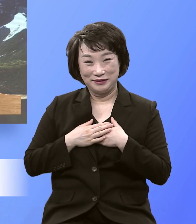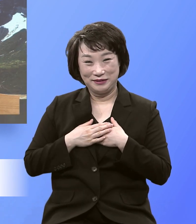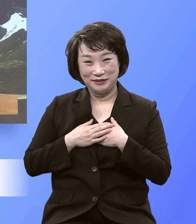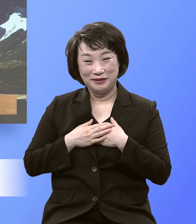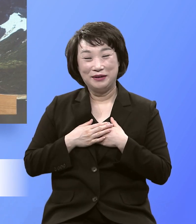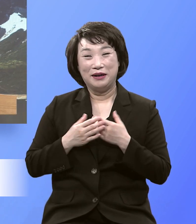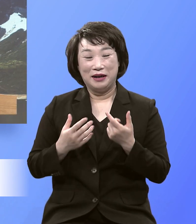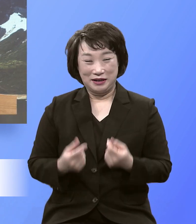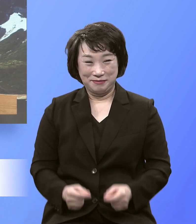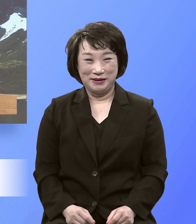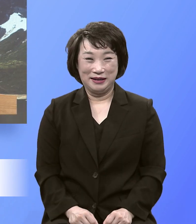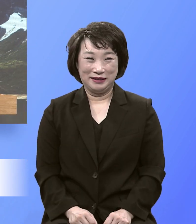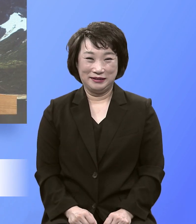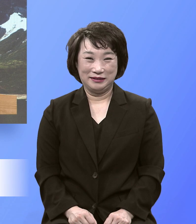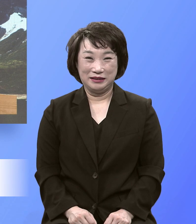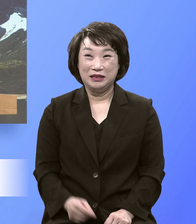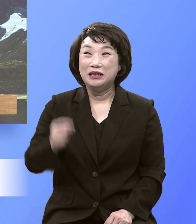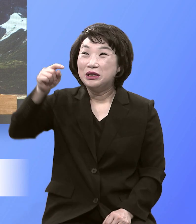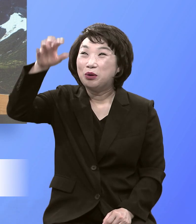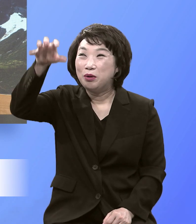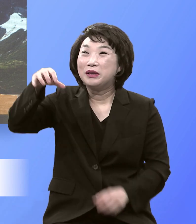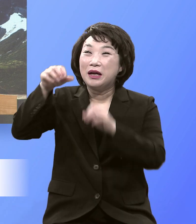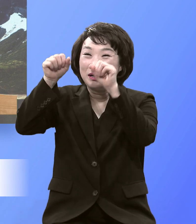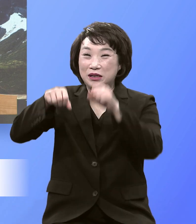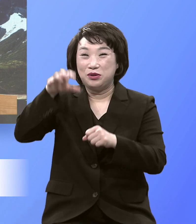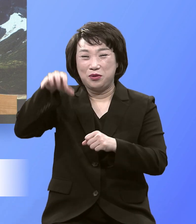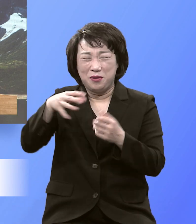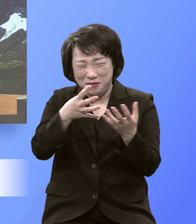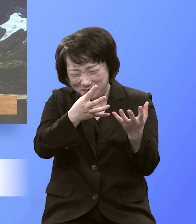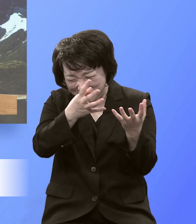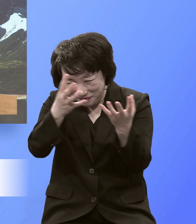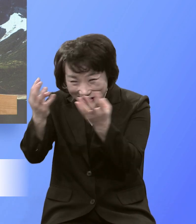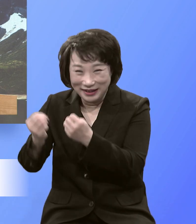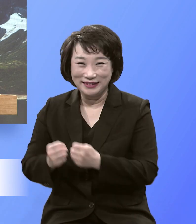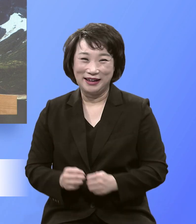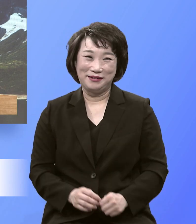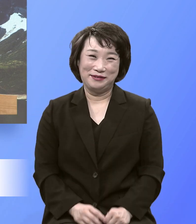돼. 거기 거할 곳이 많도다.